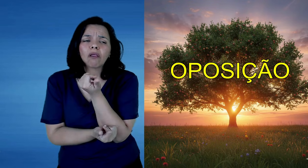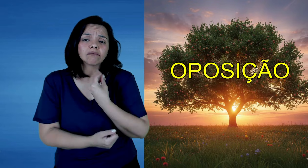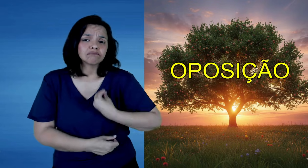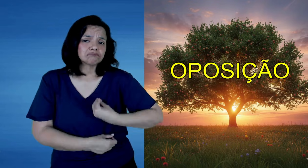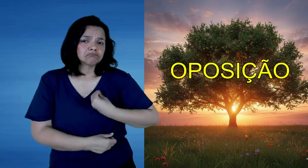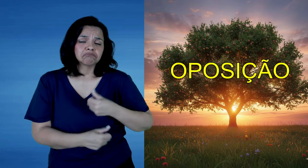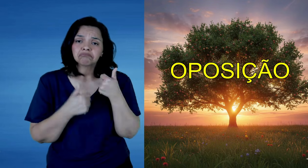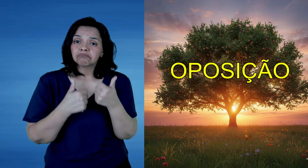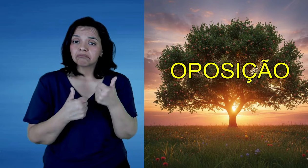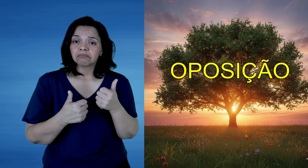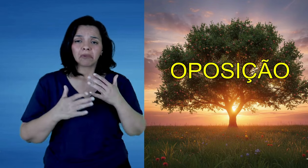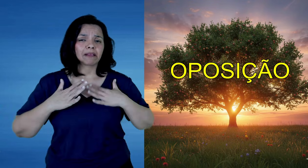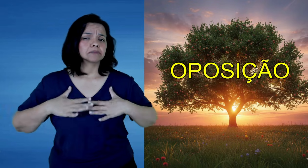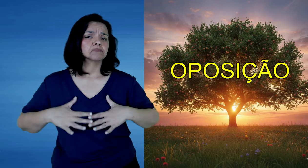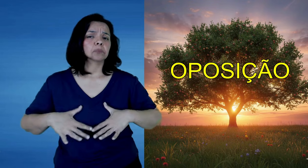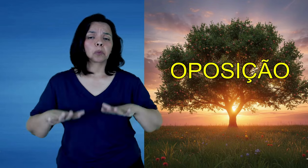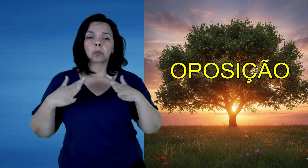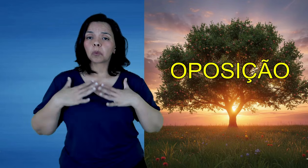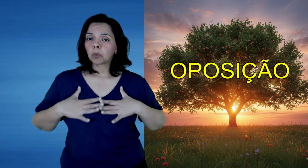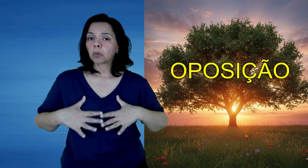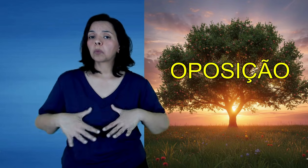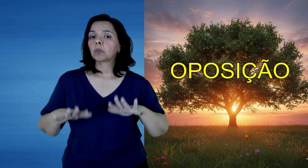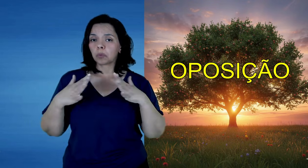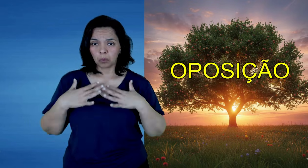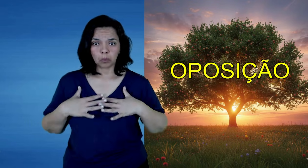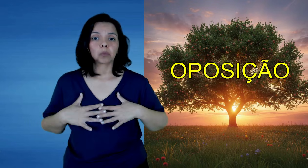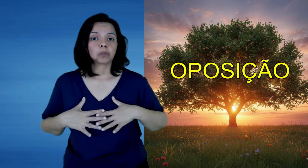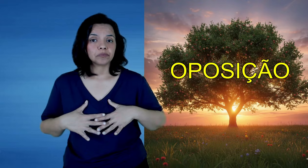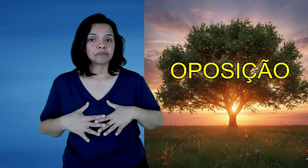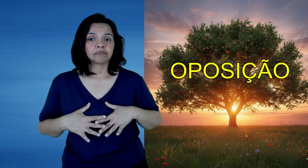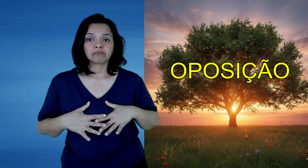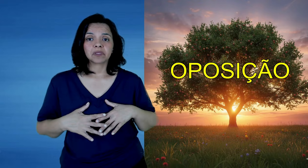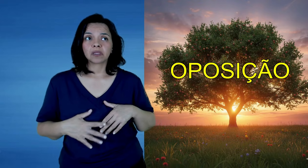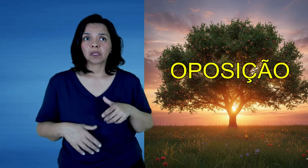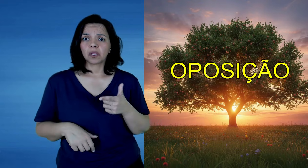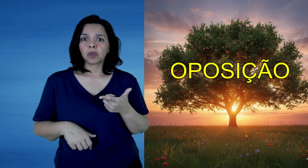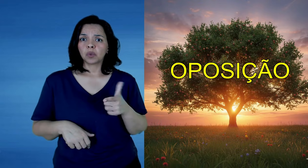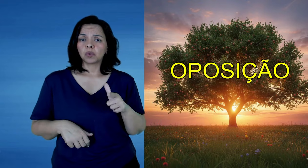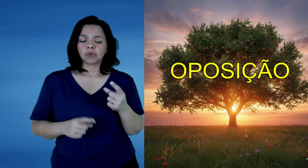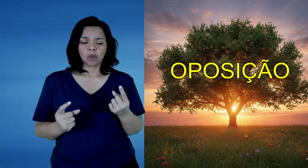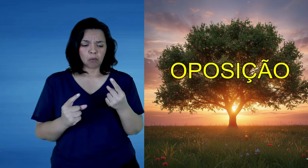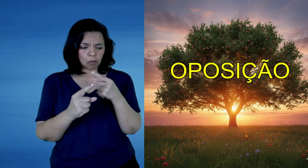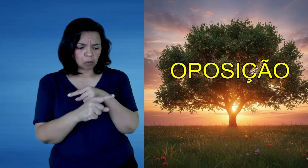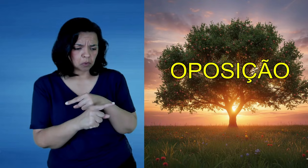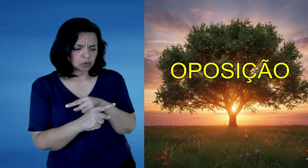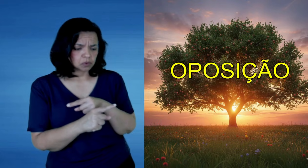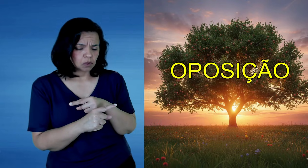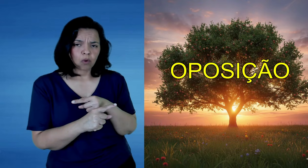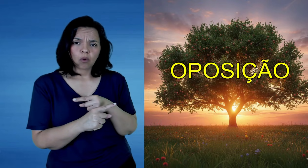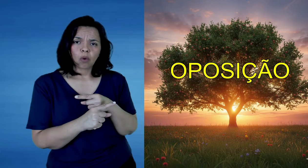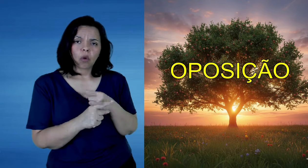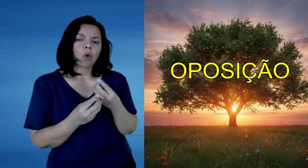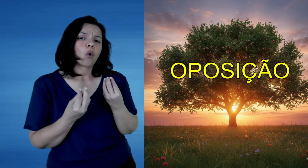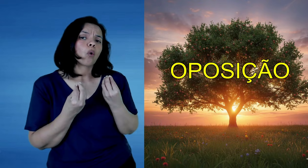lindo, maravilhoso, tinham boa comida, uma vida tranquila. Eles não tinham